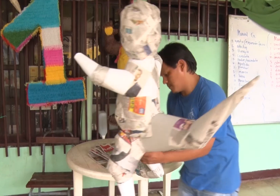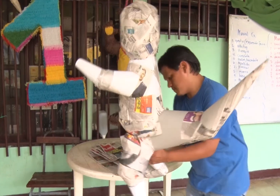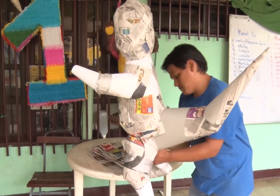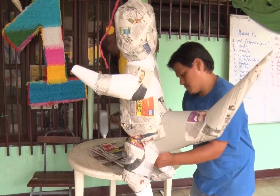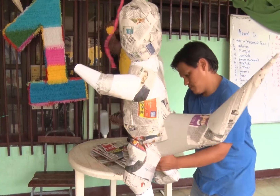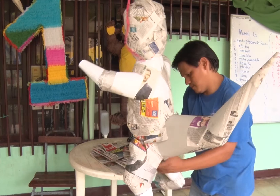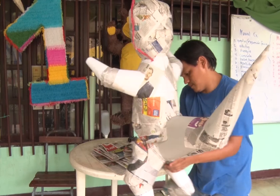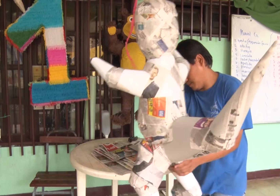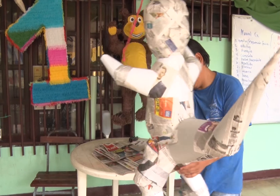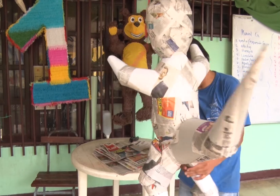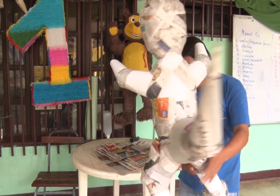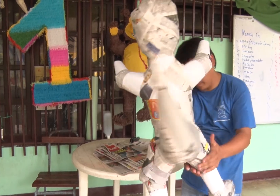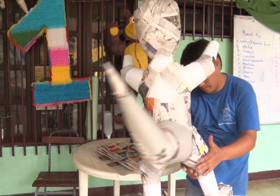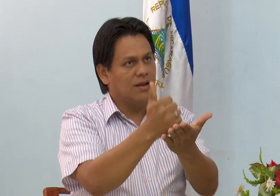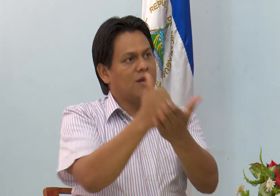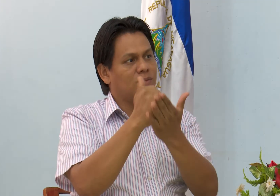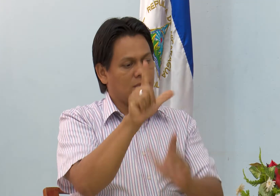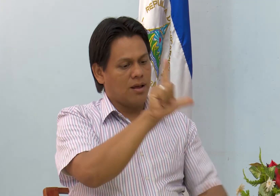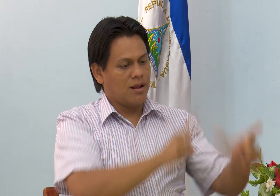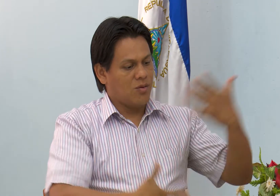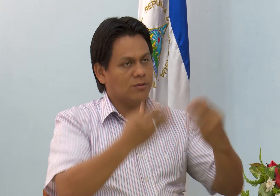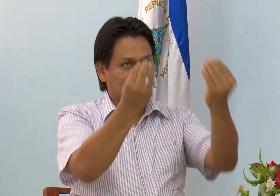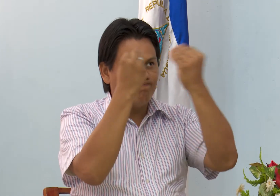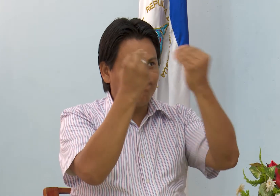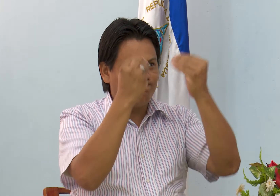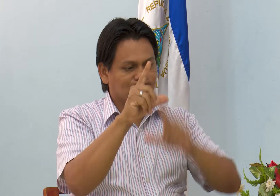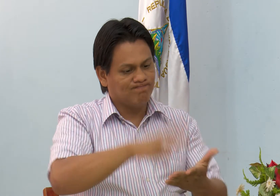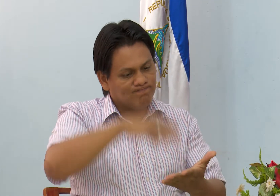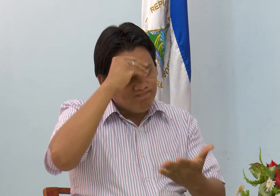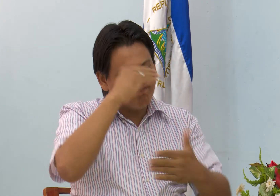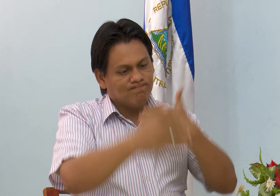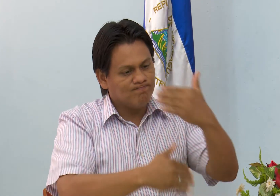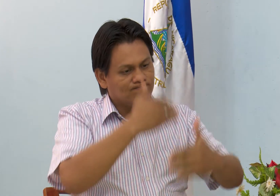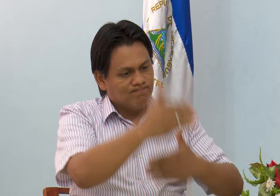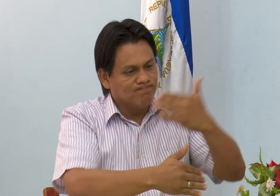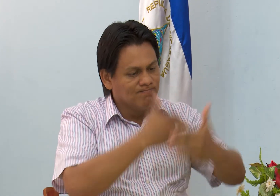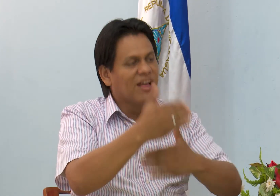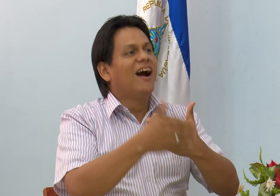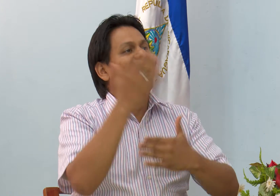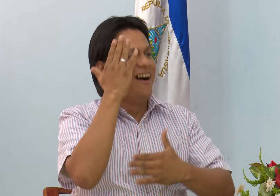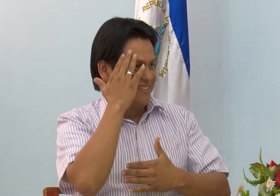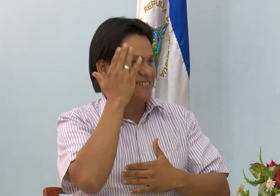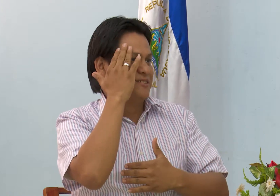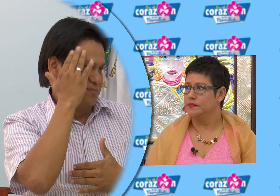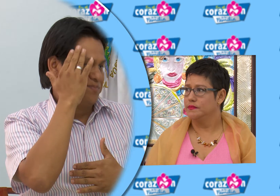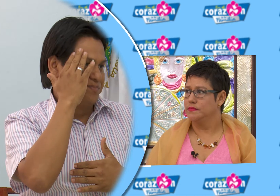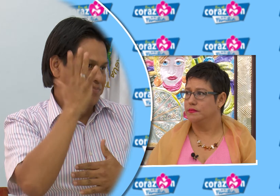nos dieron este tipo de capacitación, principalmente a un grupo de personas sordas. Pero también tuve la